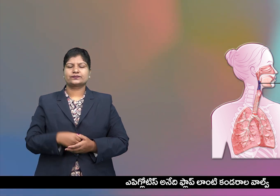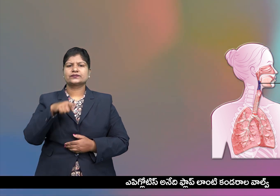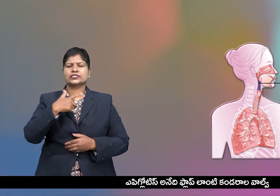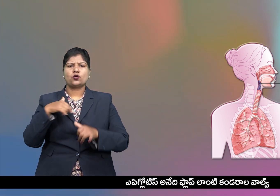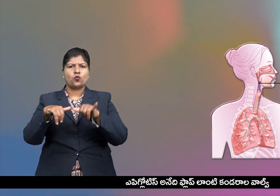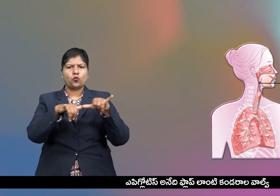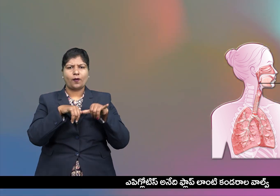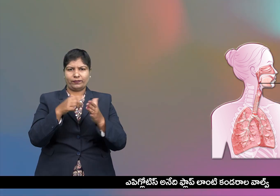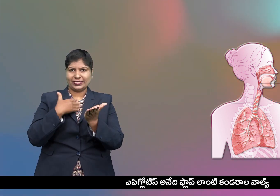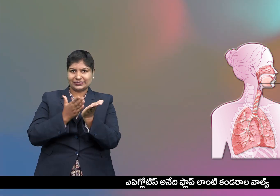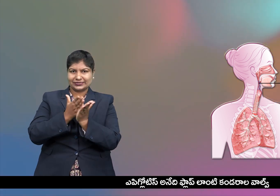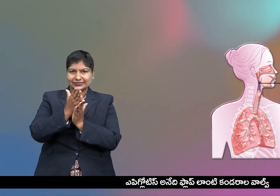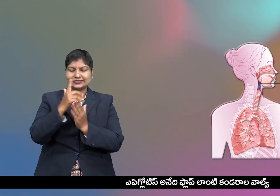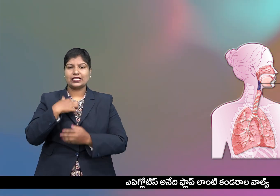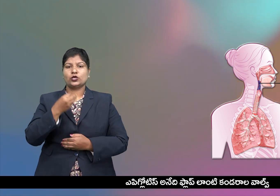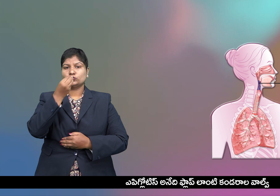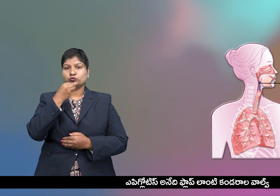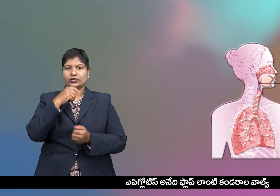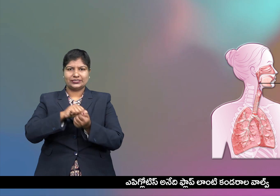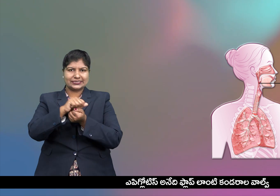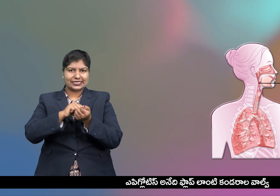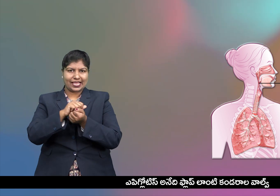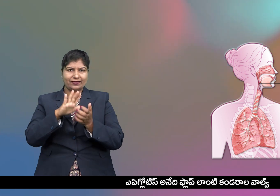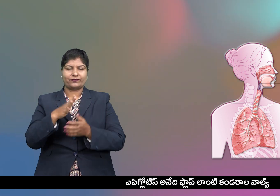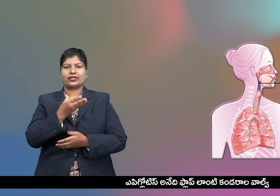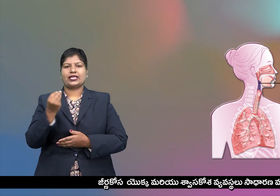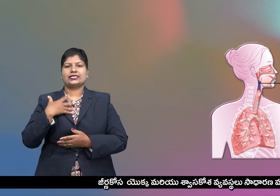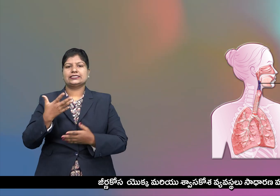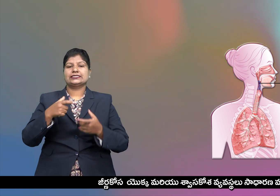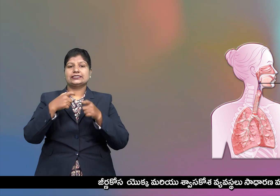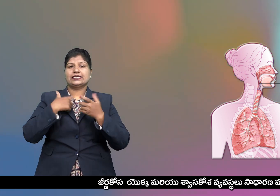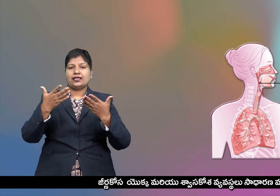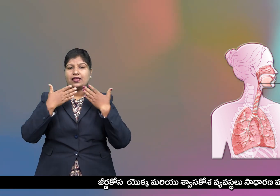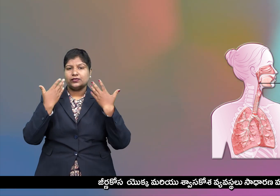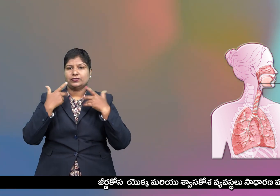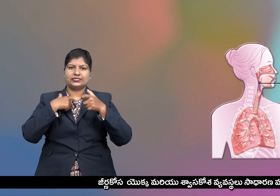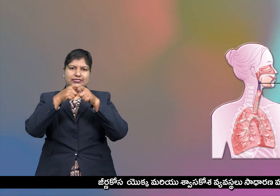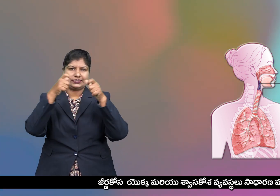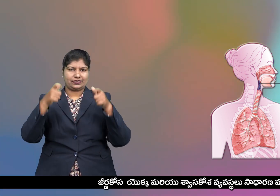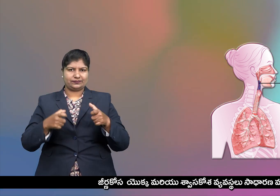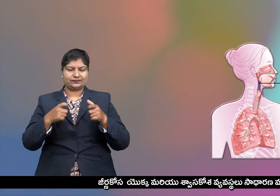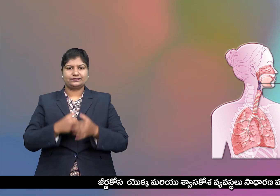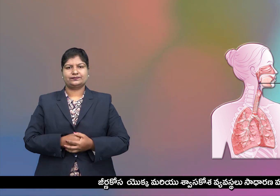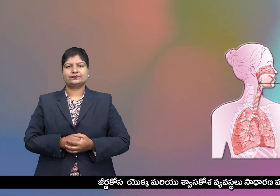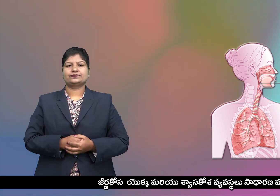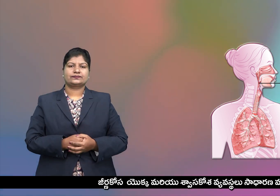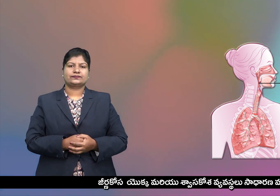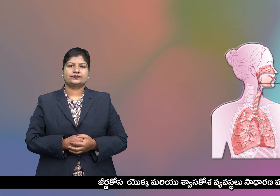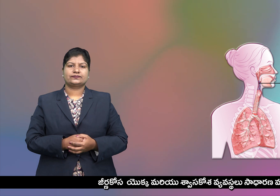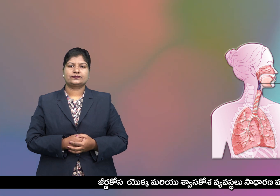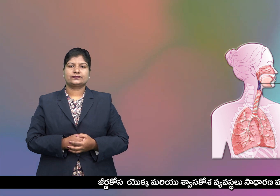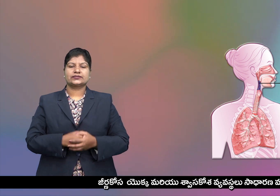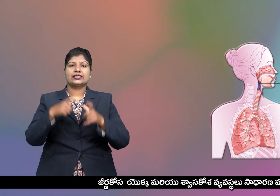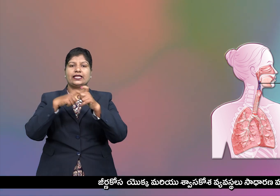ఎపిగ్లోటిస్ అనేది ప్లాప్ లాంటి కండరాల వాల్వ్. జీర్ణకోశ యొక్క మరియు